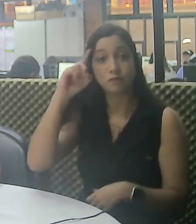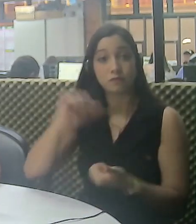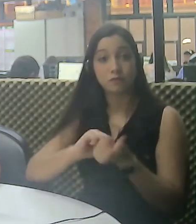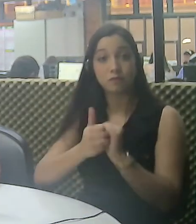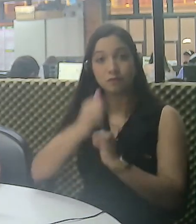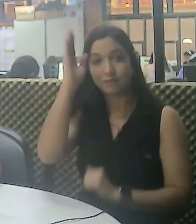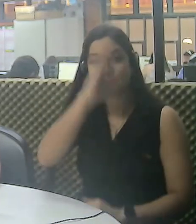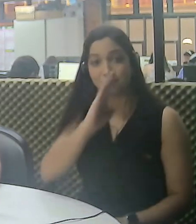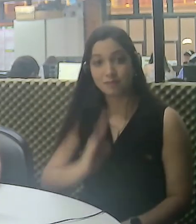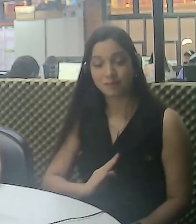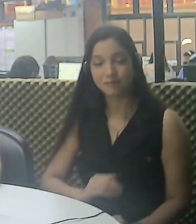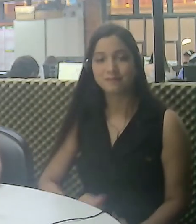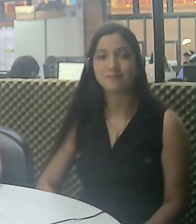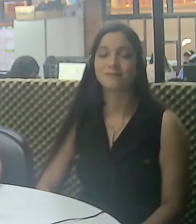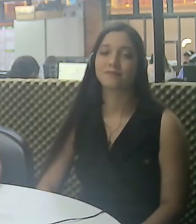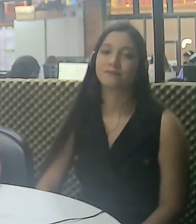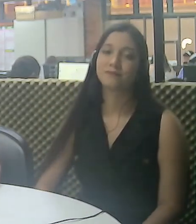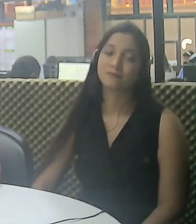seleção brasileira.